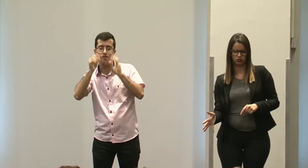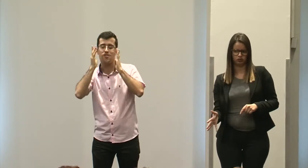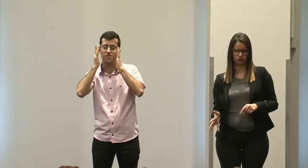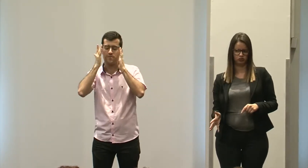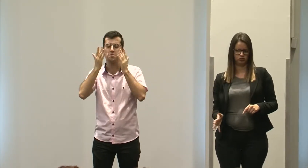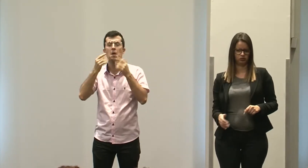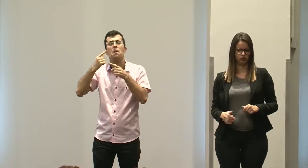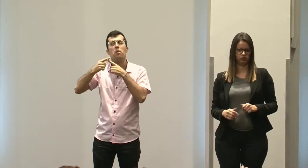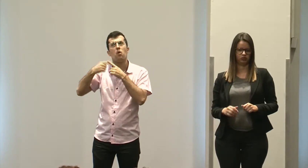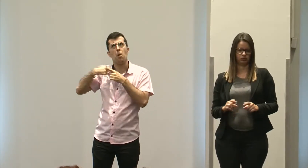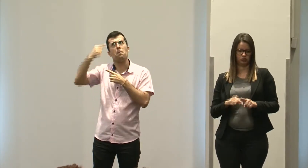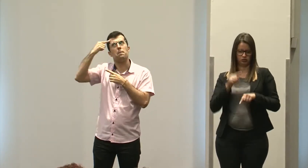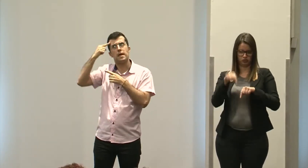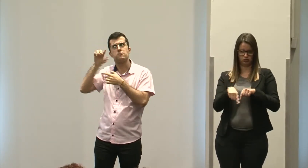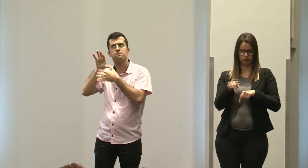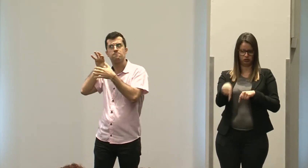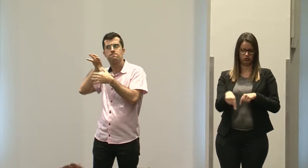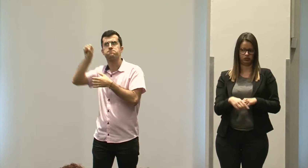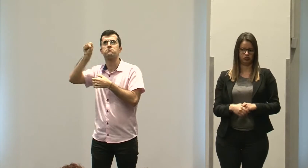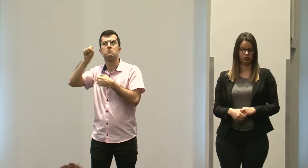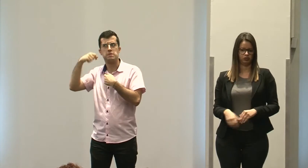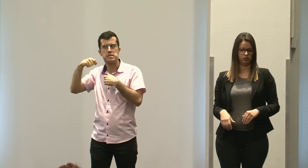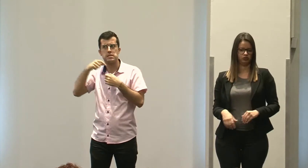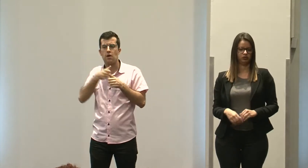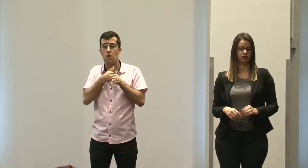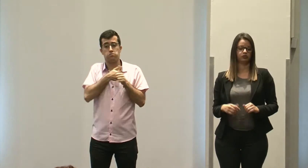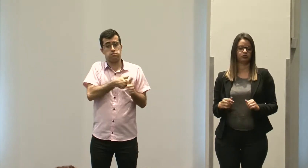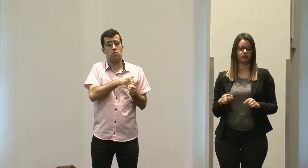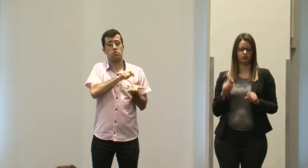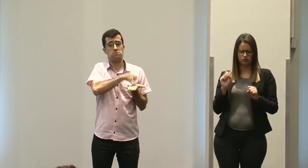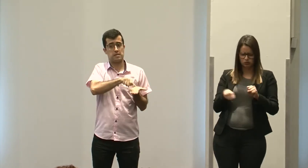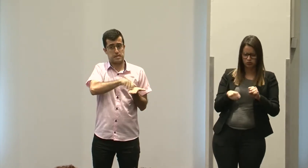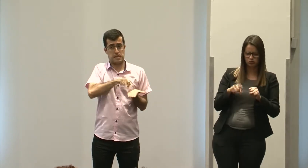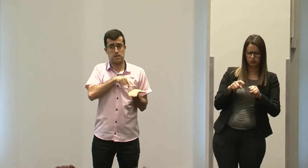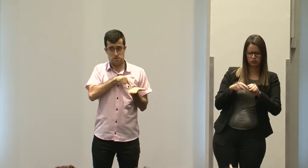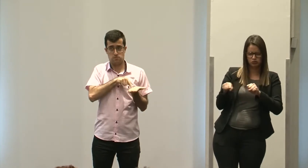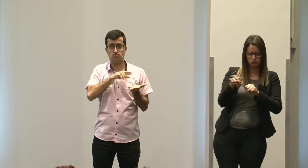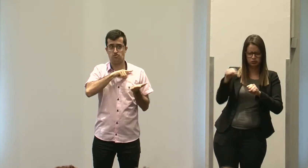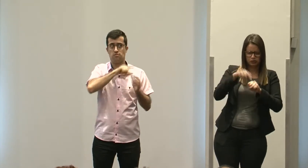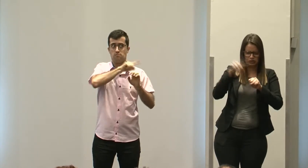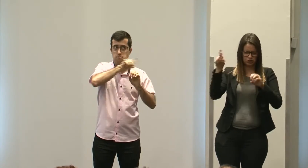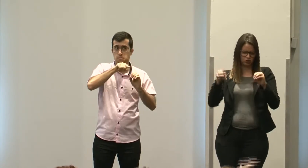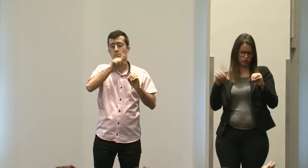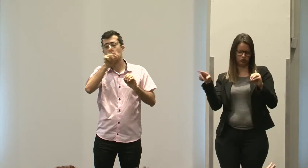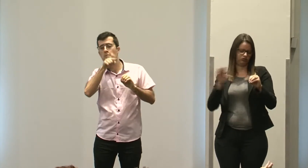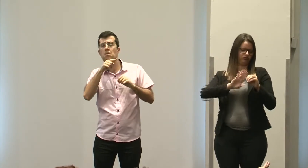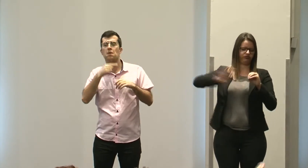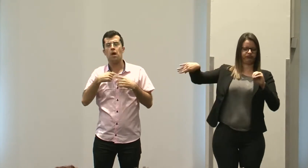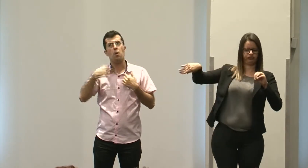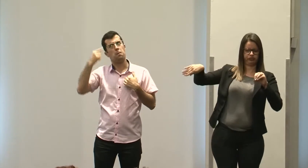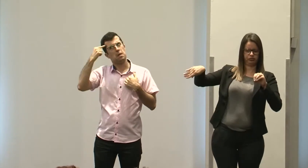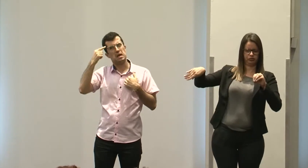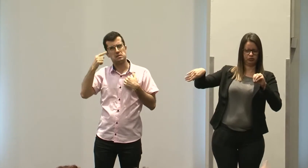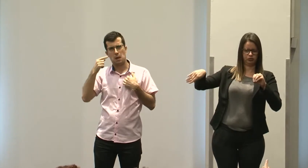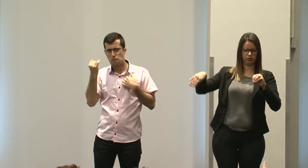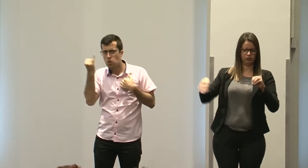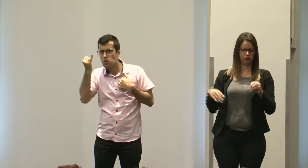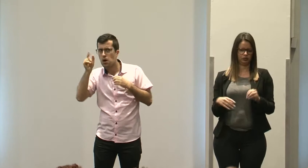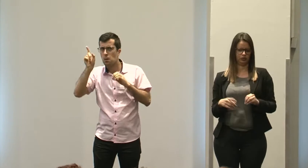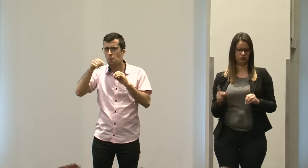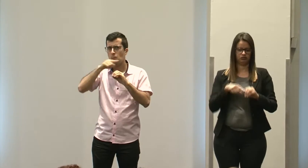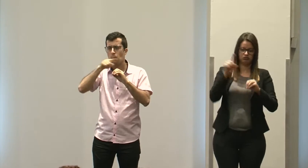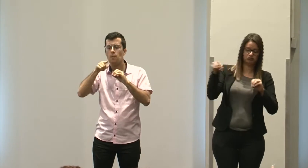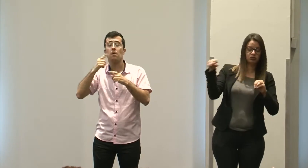o acento circunflexo, né, que seria a utilização também desse sinal datilológico,